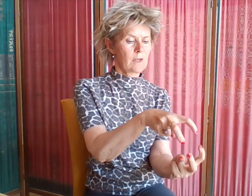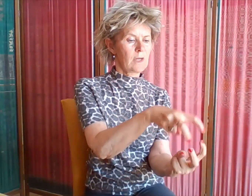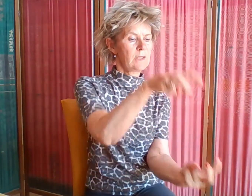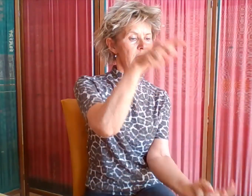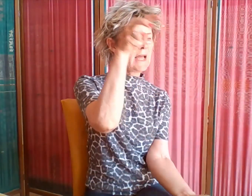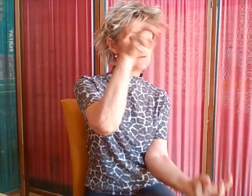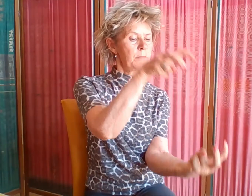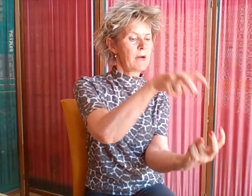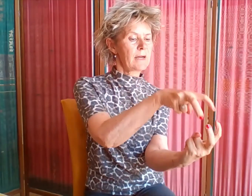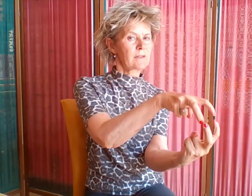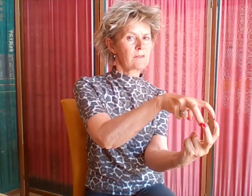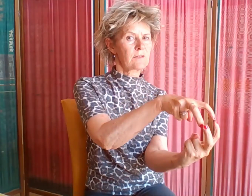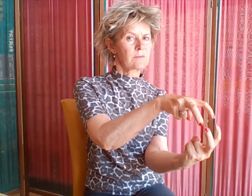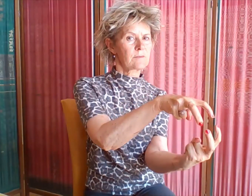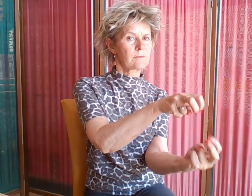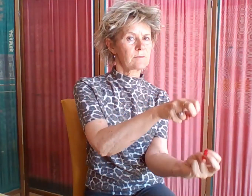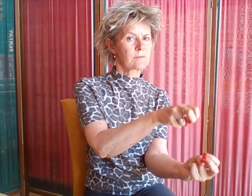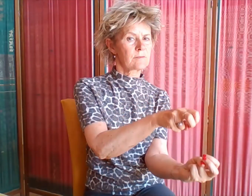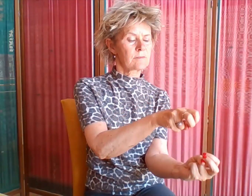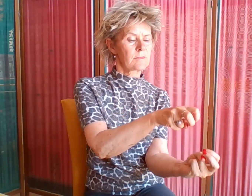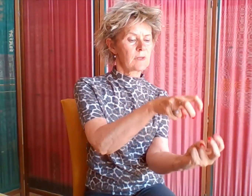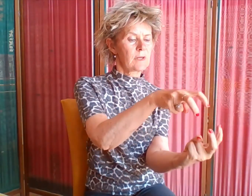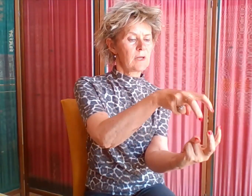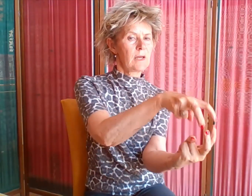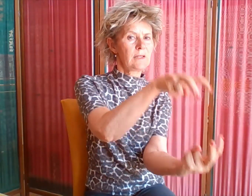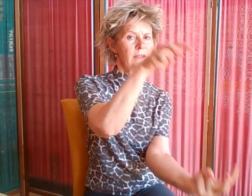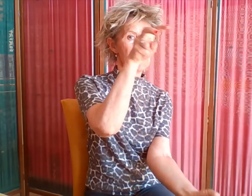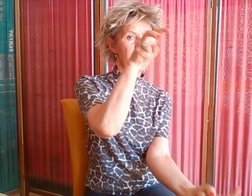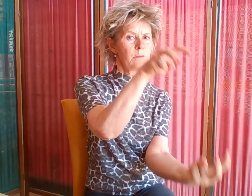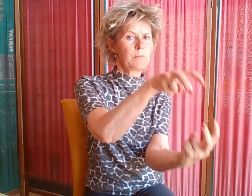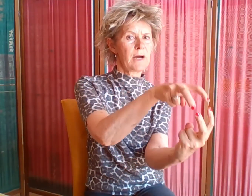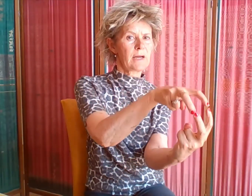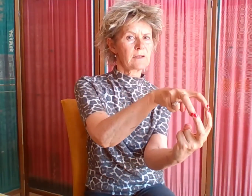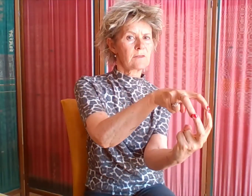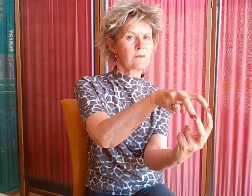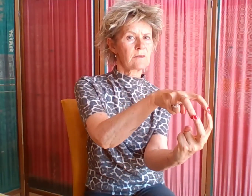Het nijlpaard. Het nijlpaard.